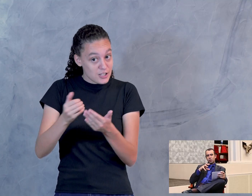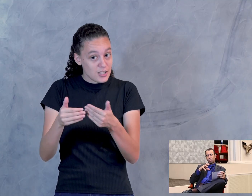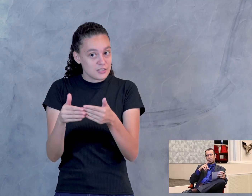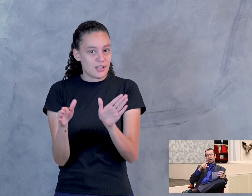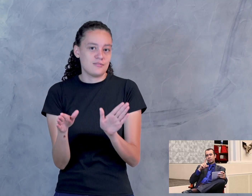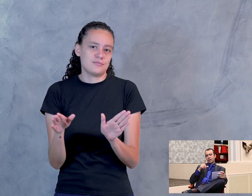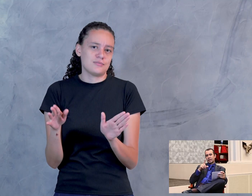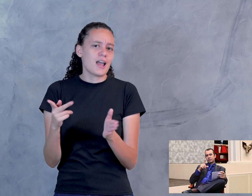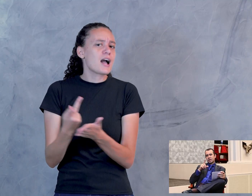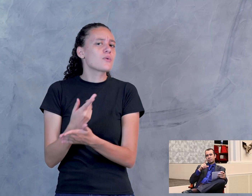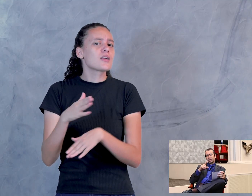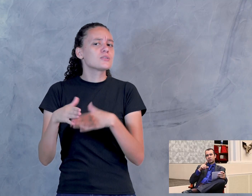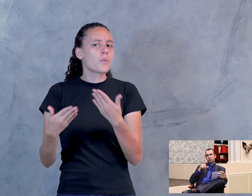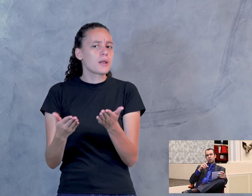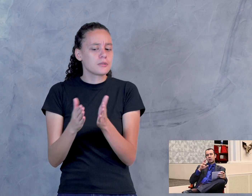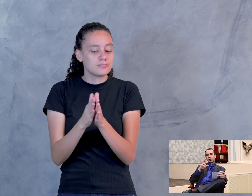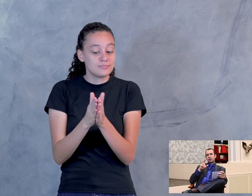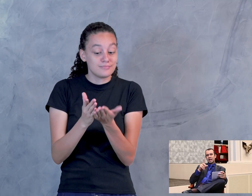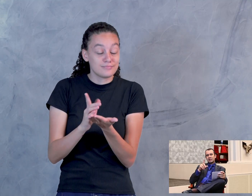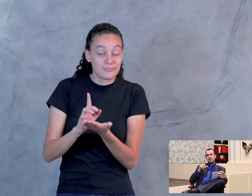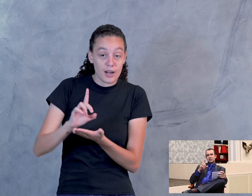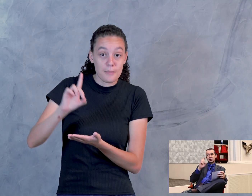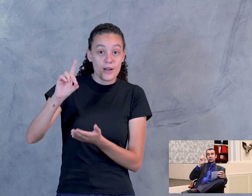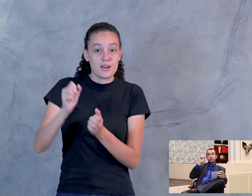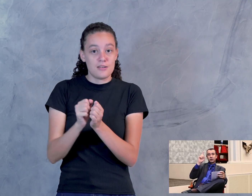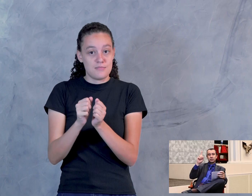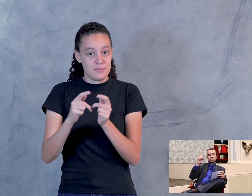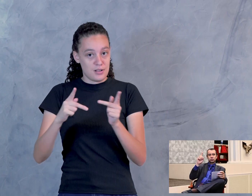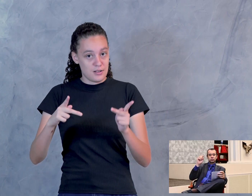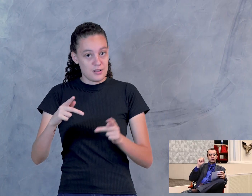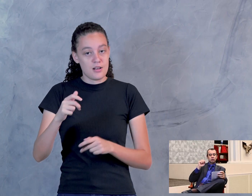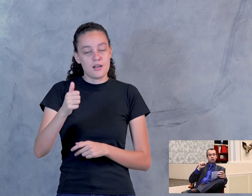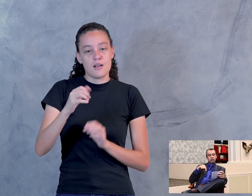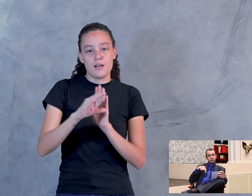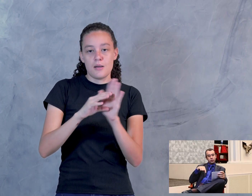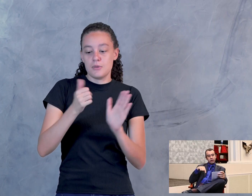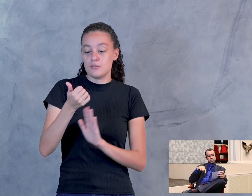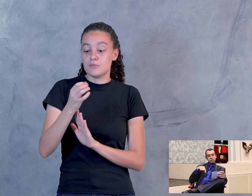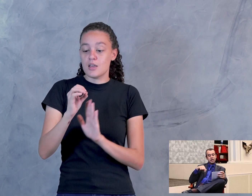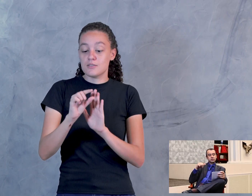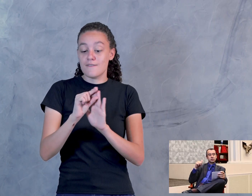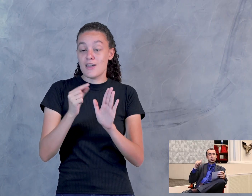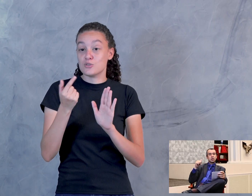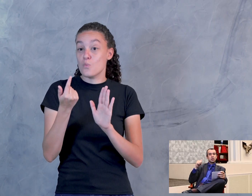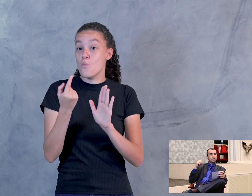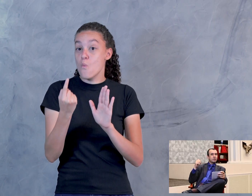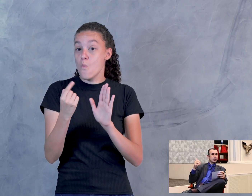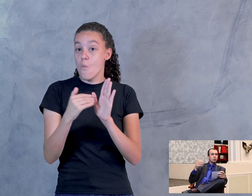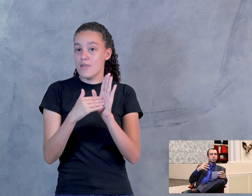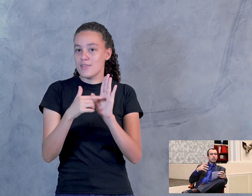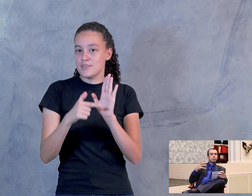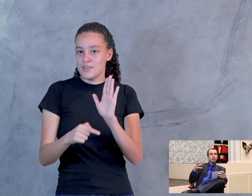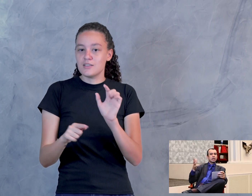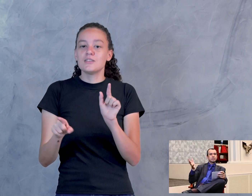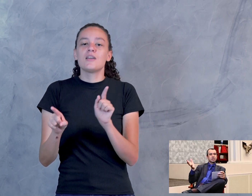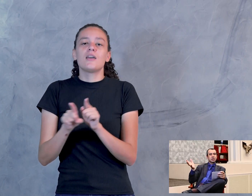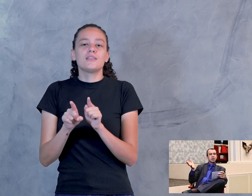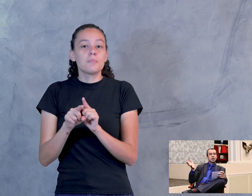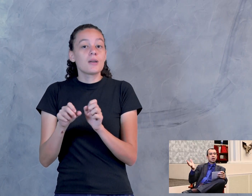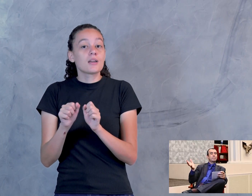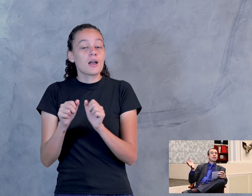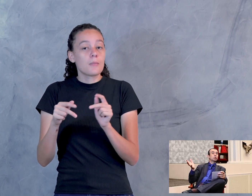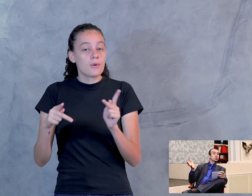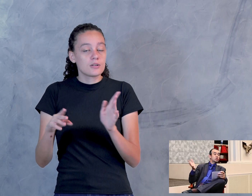aqui vai cumprir Apocalipse capítulo 10, do verso 1 até o verso 7, e vai cumprir